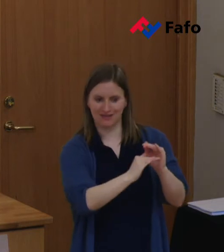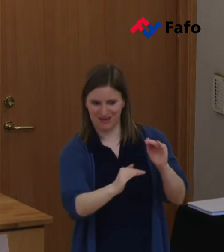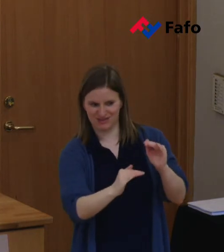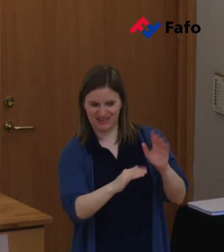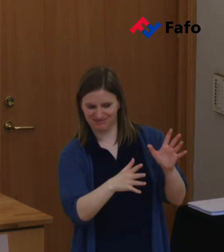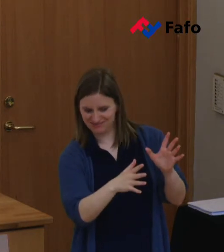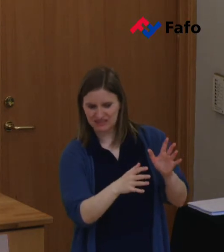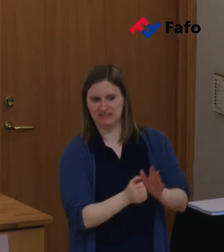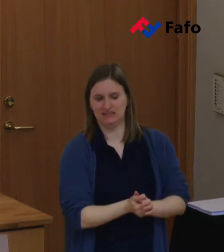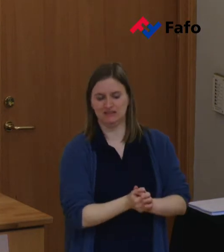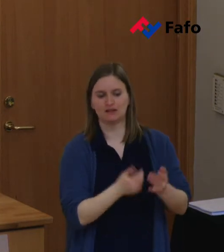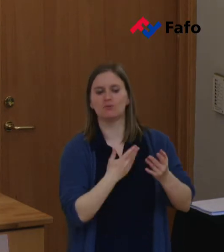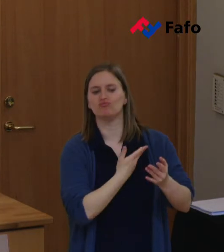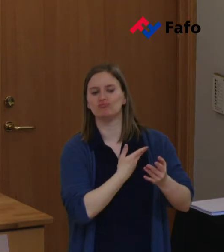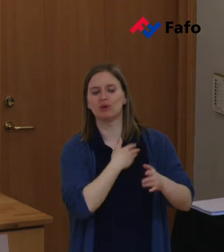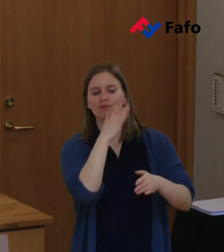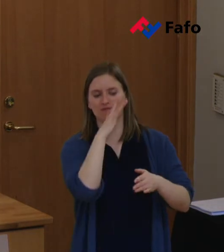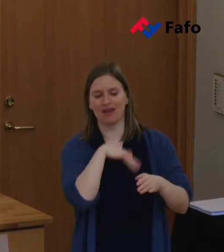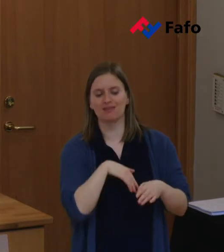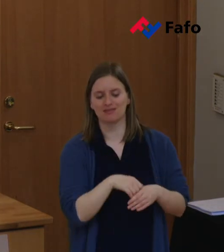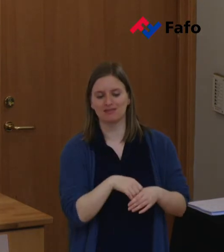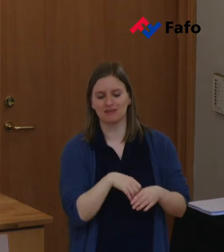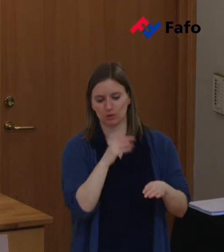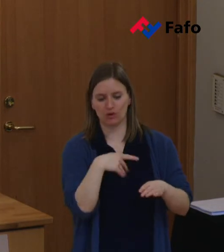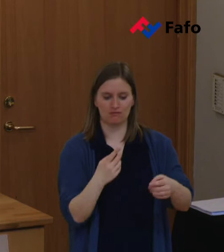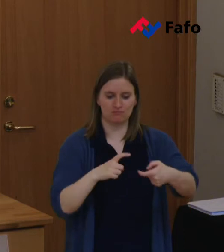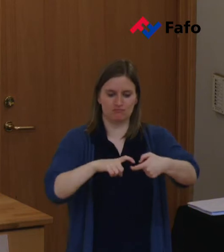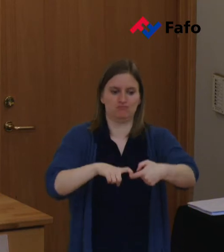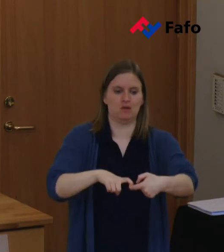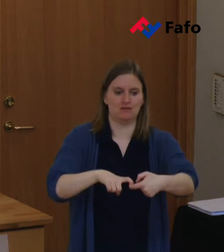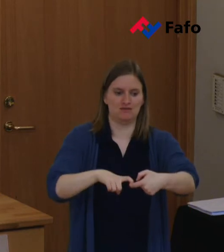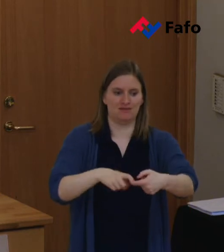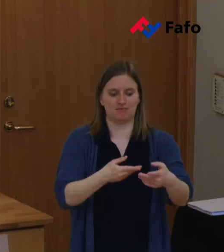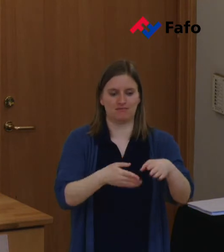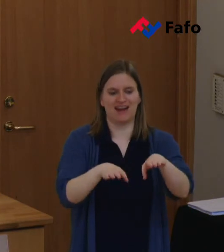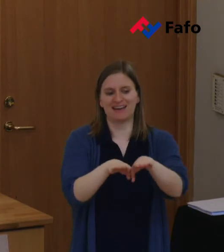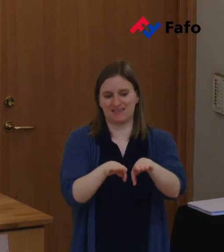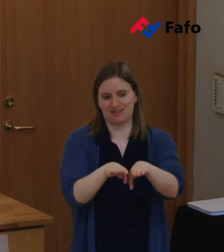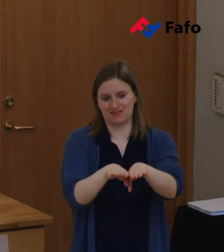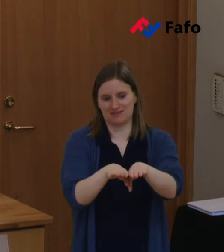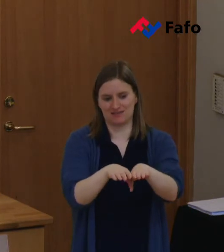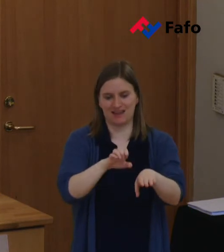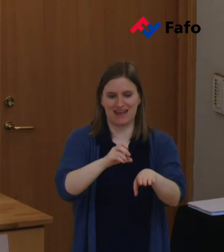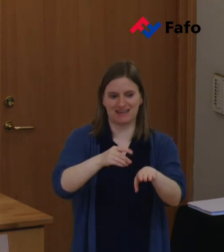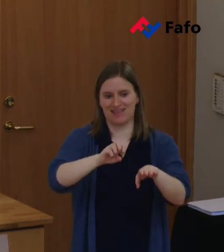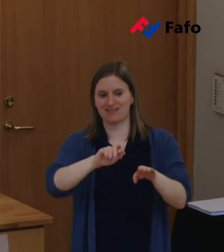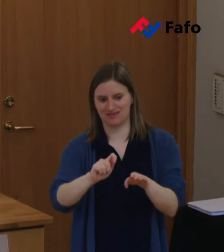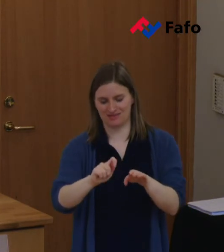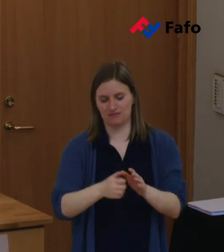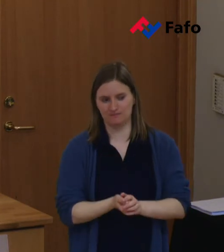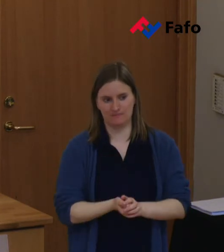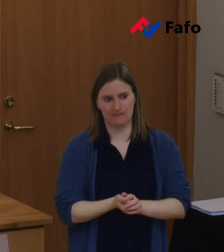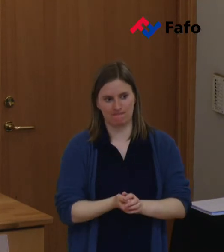altså, mye av det vet man, og da kan man knytte det til egnethet. Så jeg blir litt nysgjerrig til å se